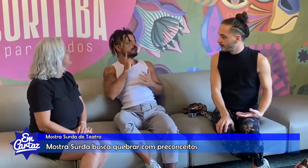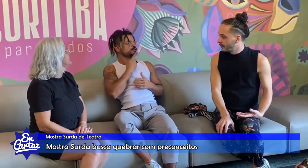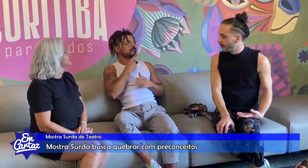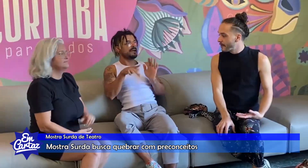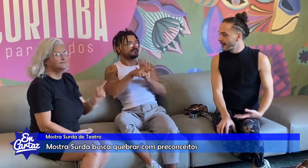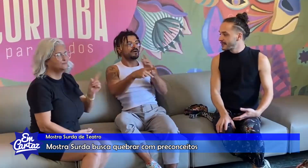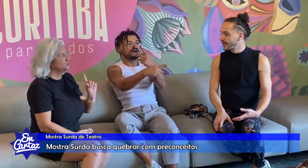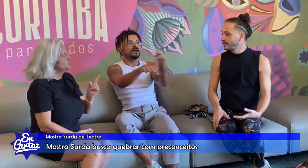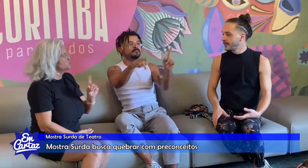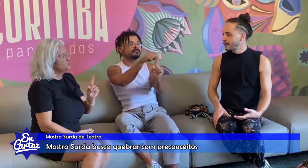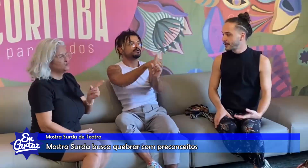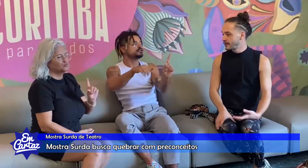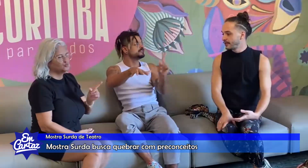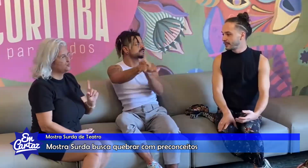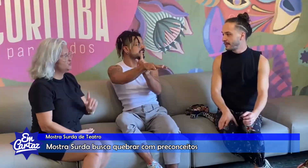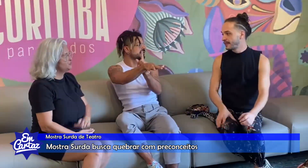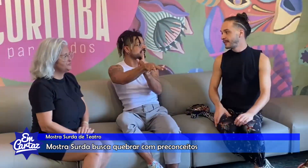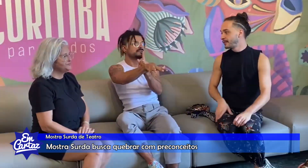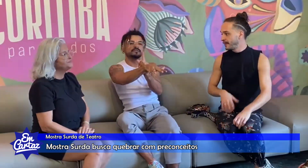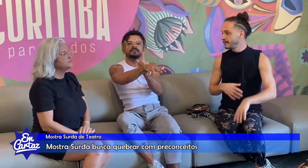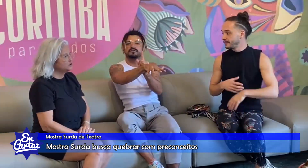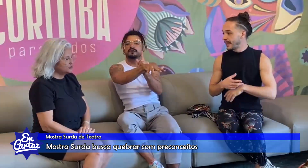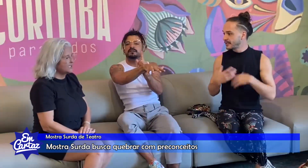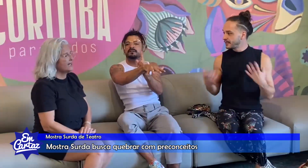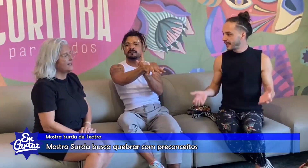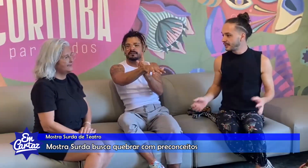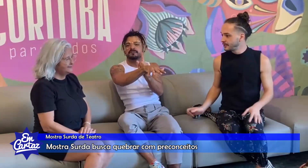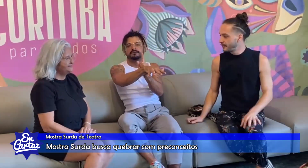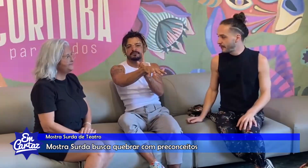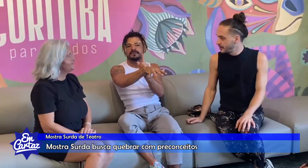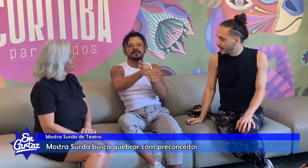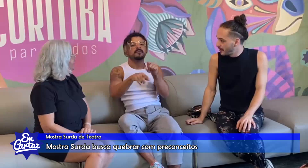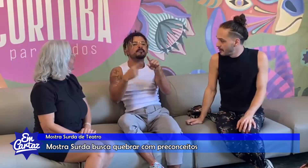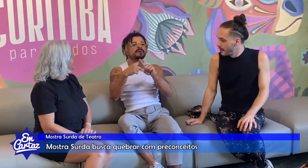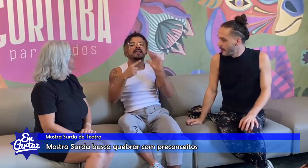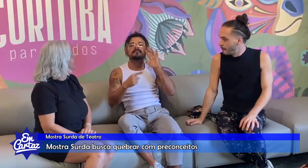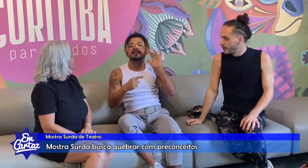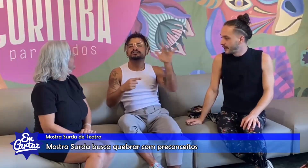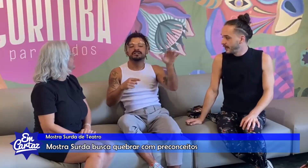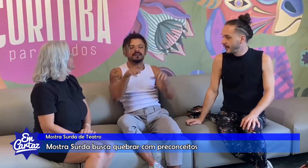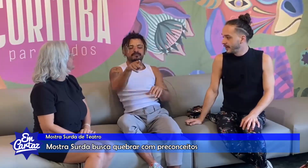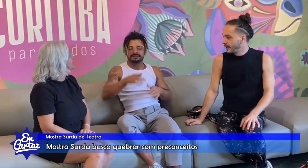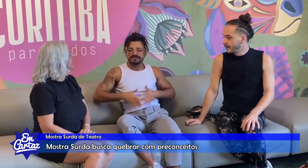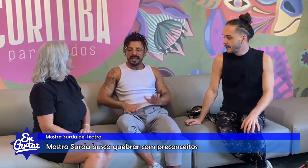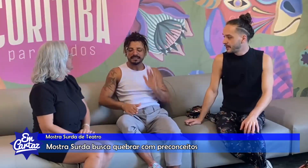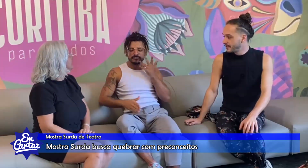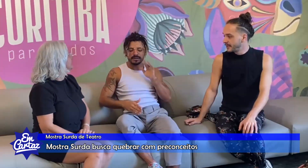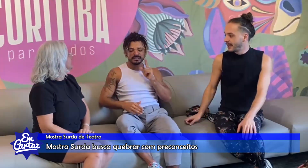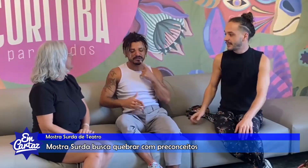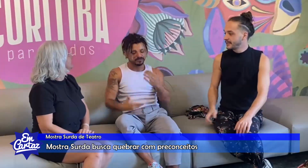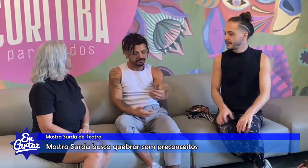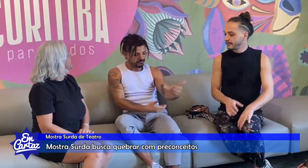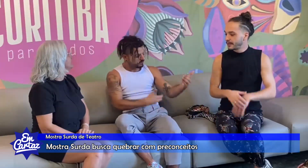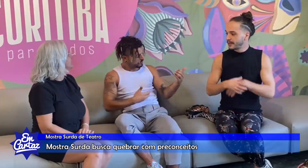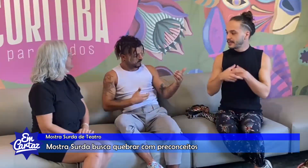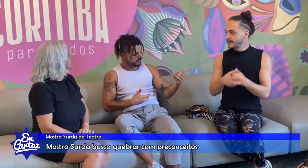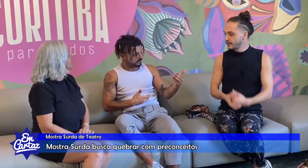não é uma questão das pessoas surdas, é uma questão também da sociedade de uma forma geral, porque imagina você nasce uma criança